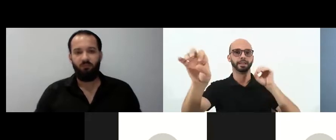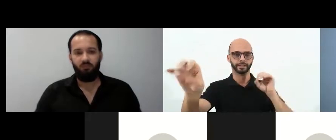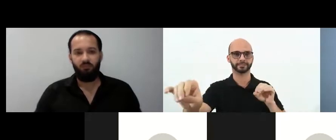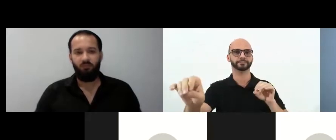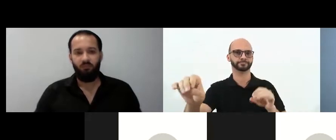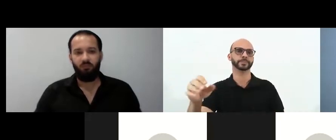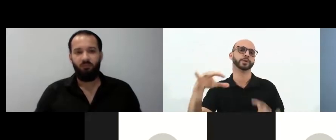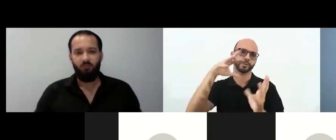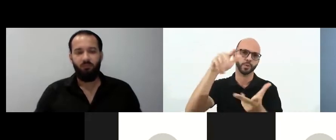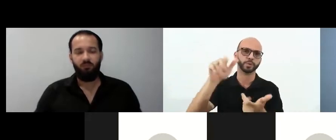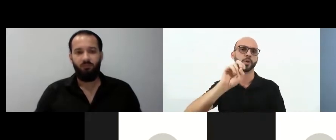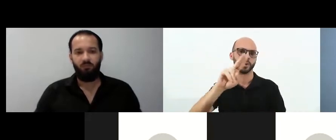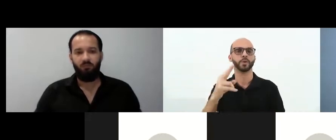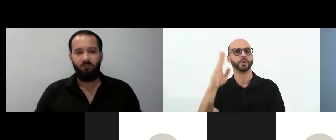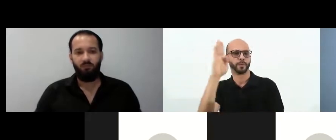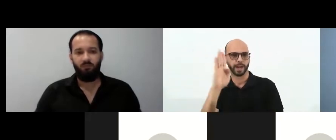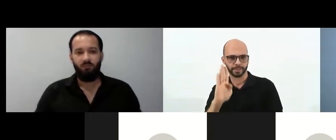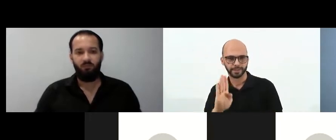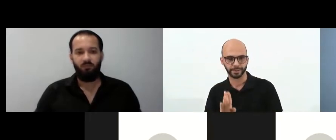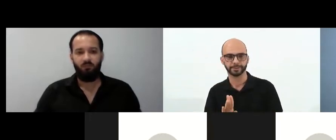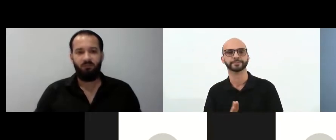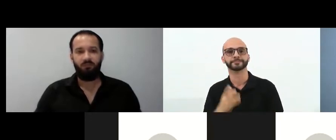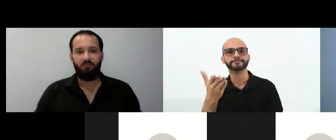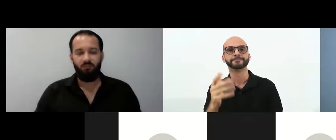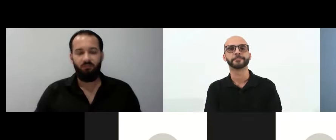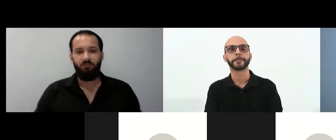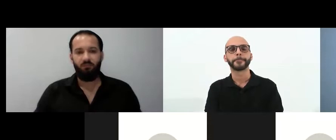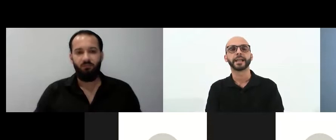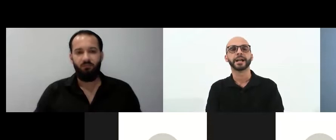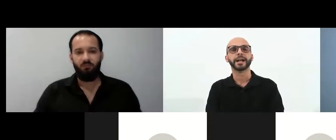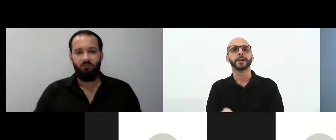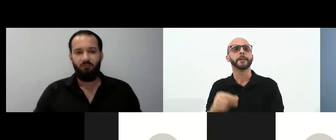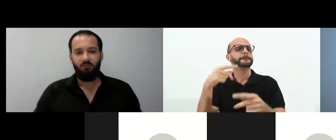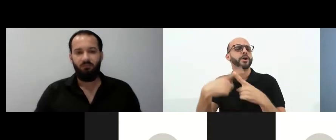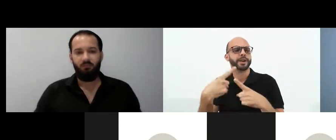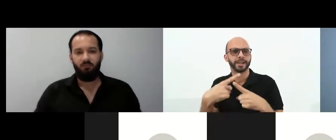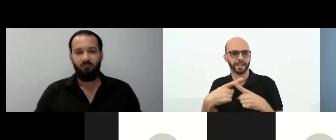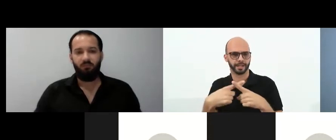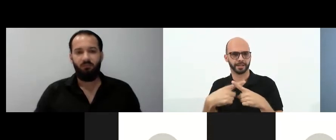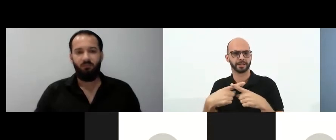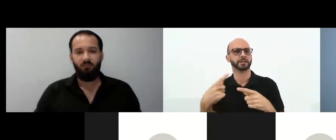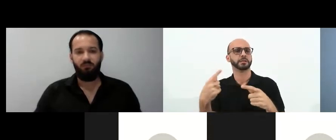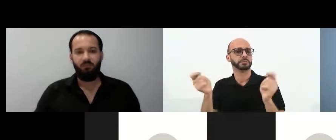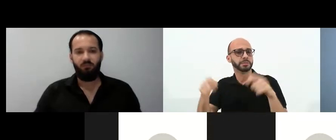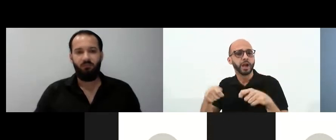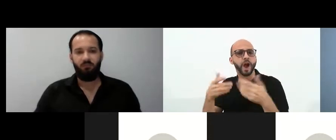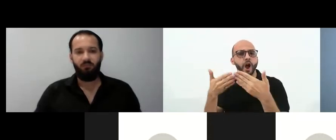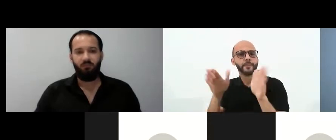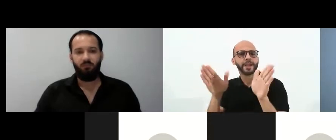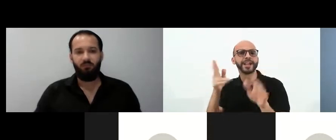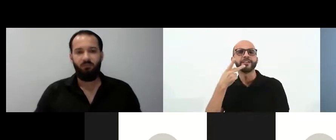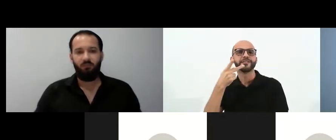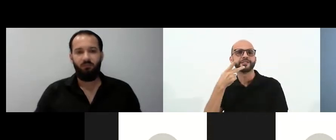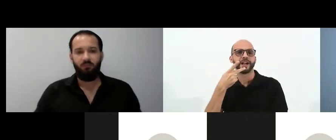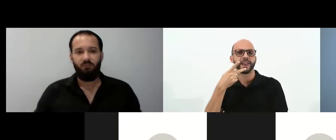do ensino DAD no mundo, no Brasil, de uma forma geral. Por quê?